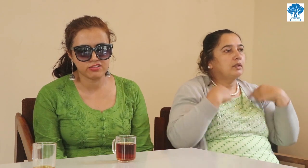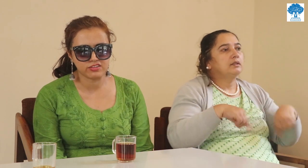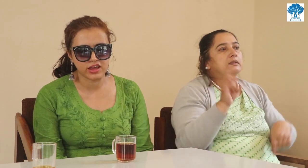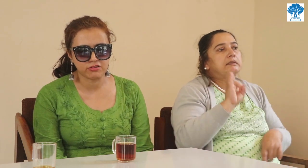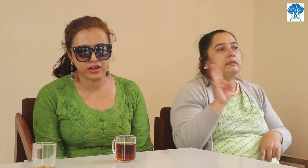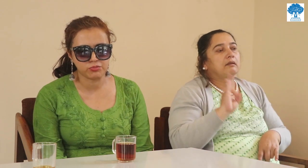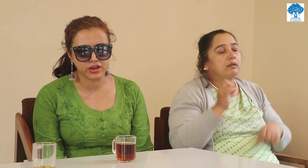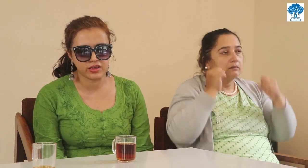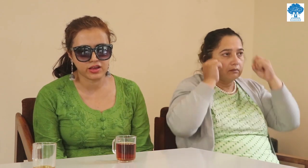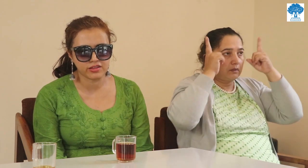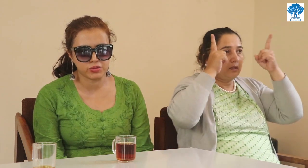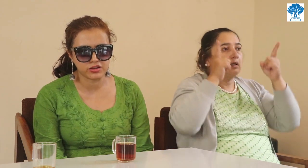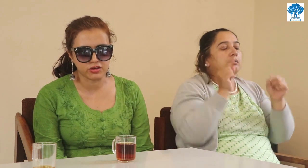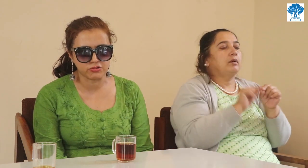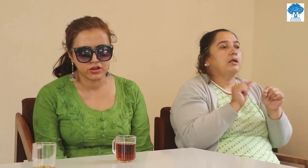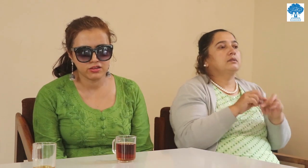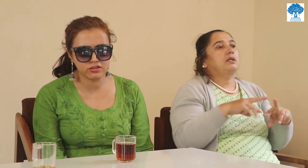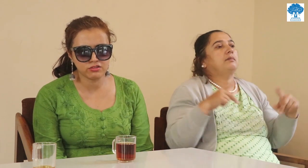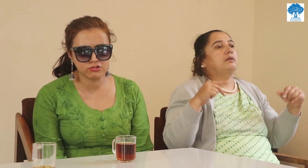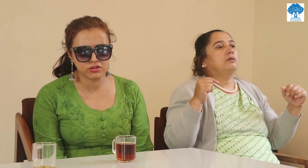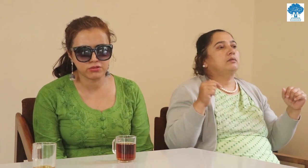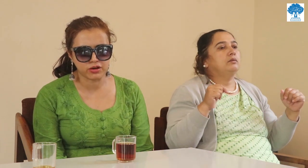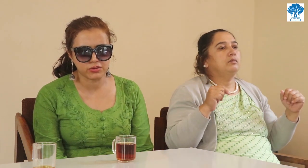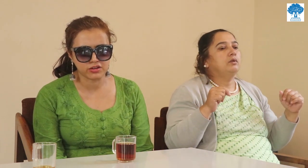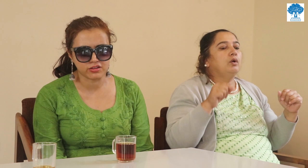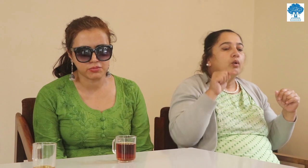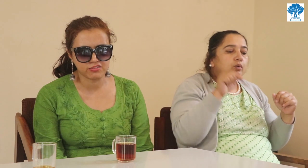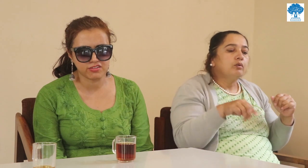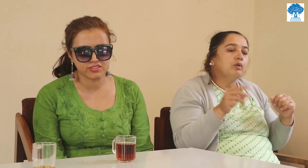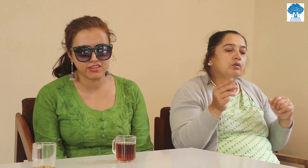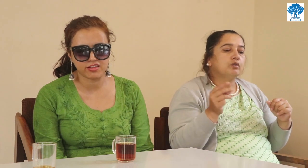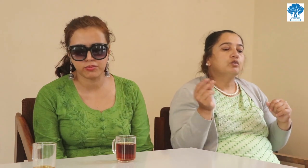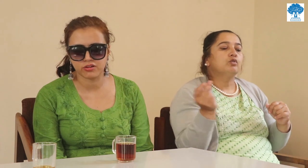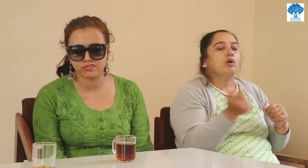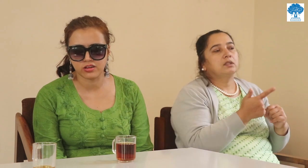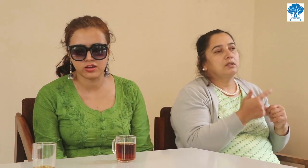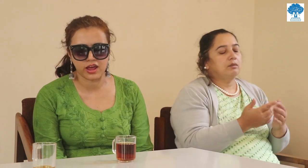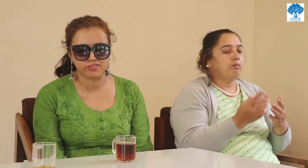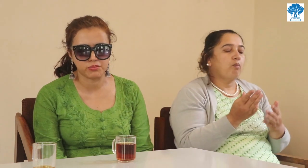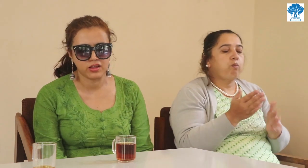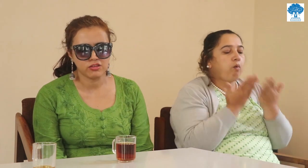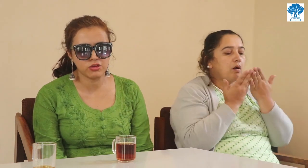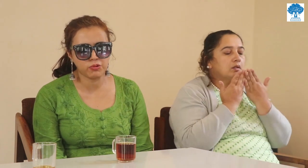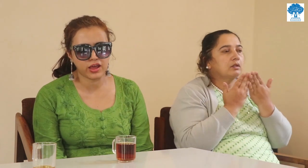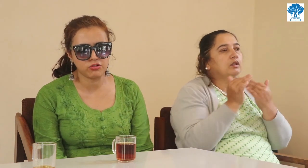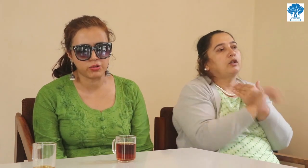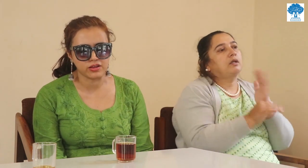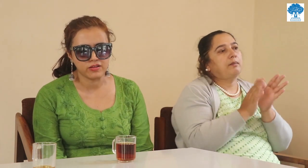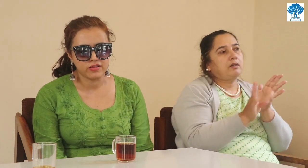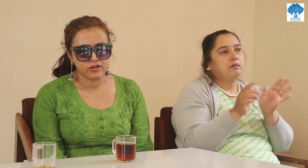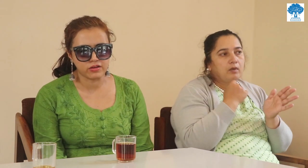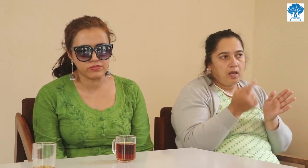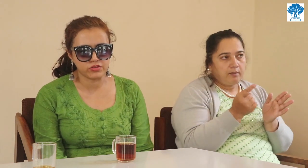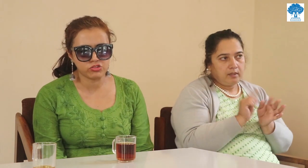लागि सचेतनाको लागि बनाइएका सामग्रीहरू इजी टु रिड फर्मेट अथवा सहजता साथ पढ्न सकिने ढाँचामा ती बनाइयो